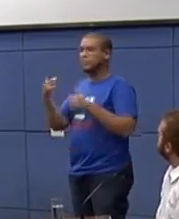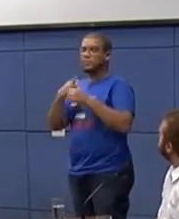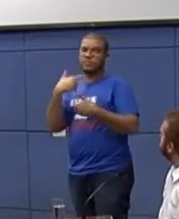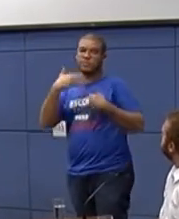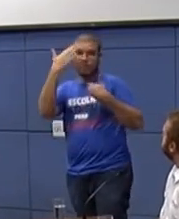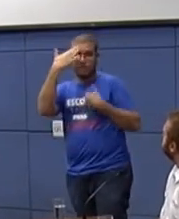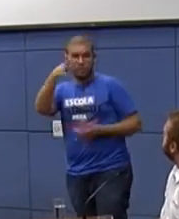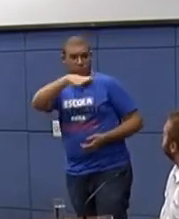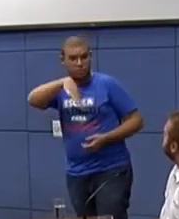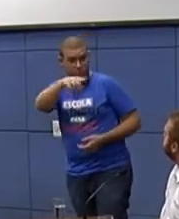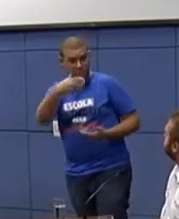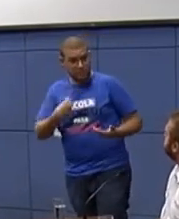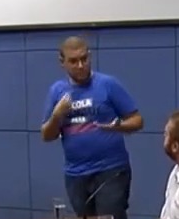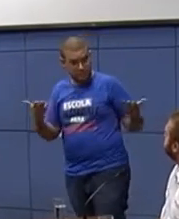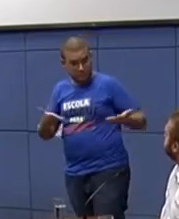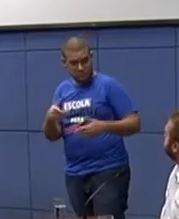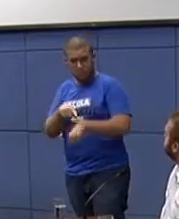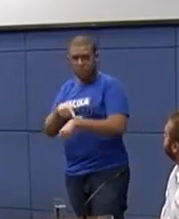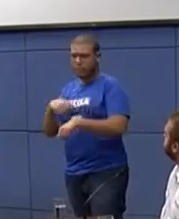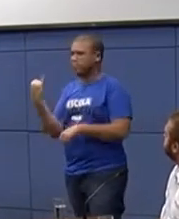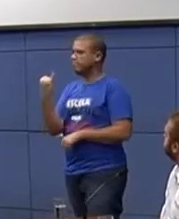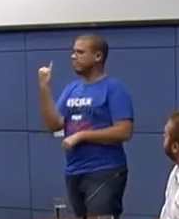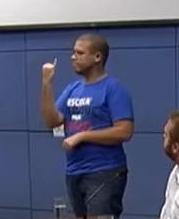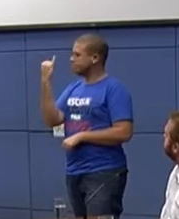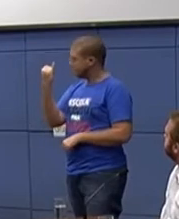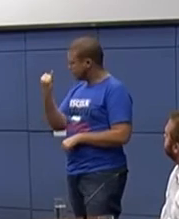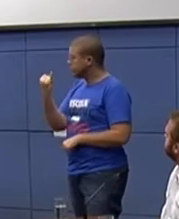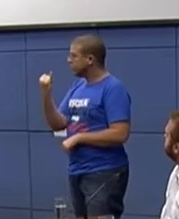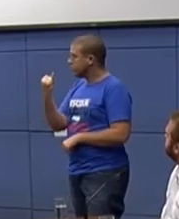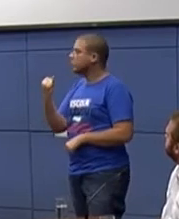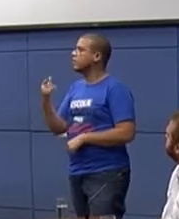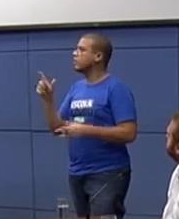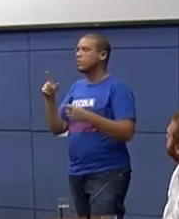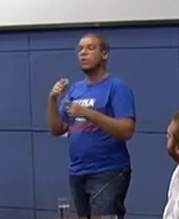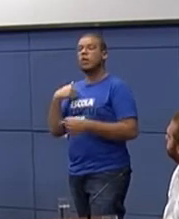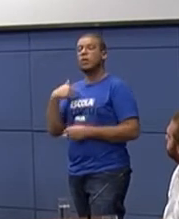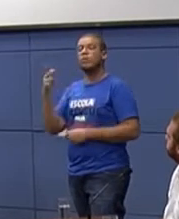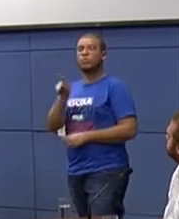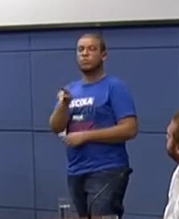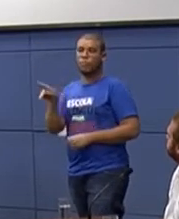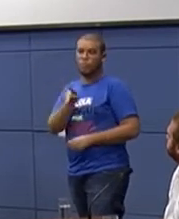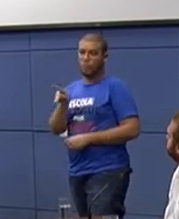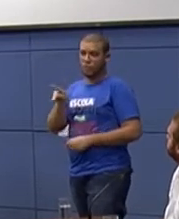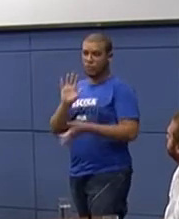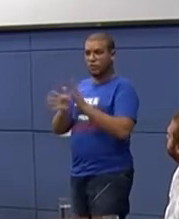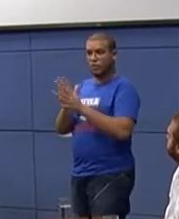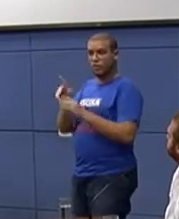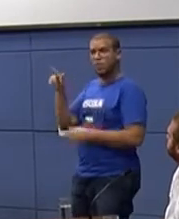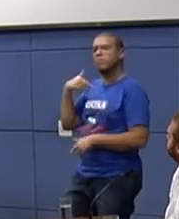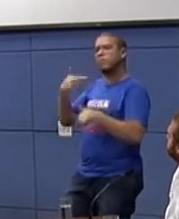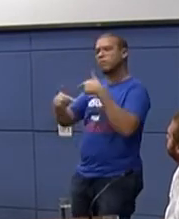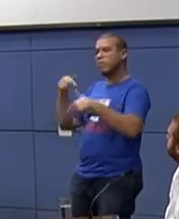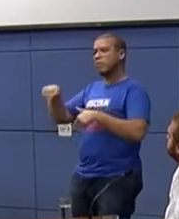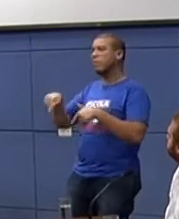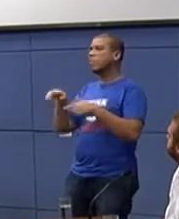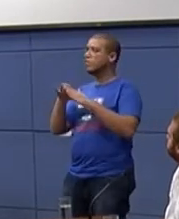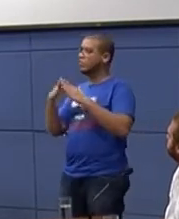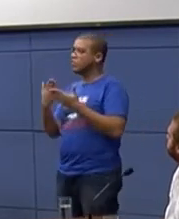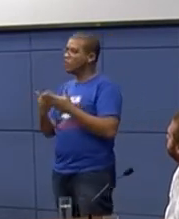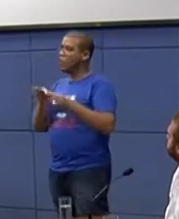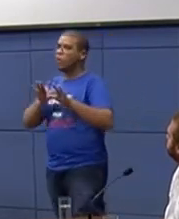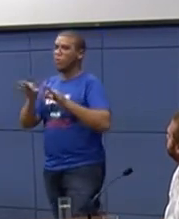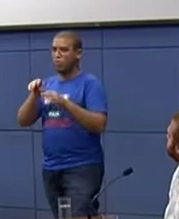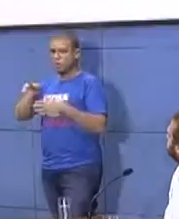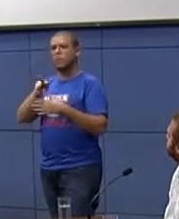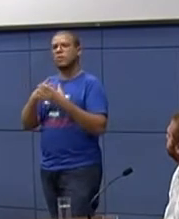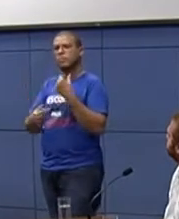Olá, boa tarde a todos. Muito obrigada a vocês da mesa. É muito importante essa reunião. Eu sou professor de Libras. Eu